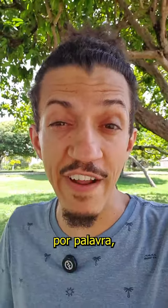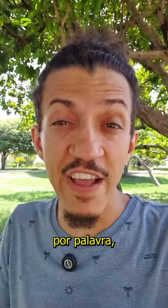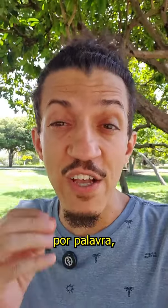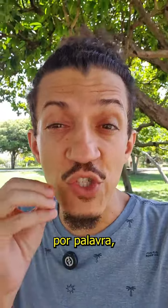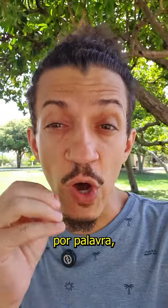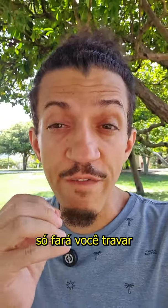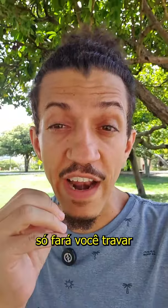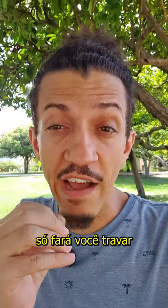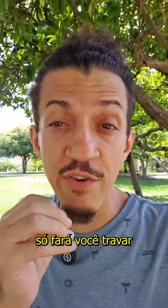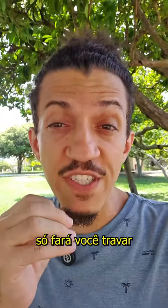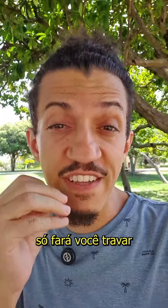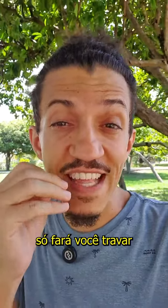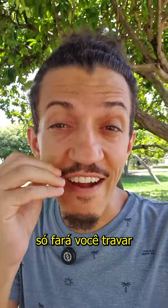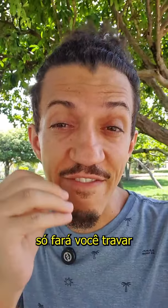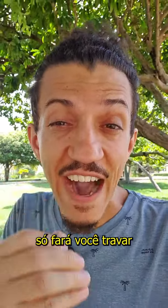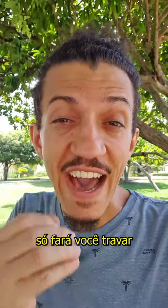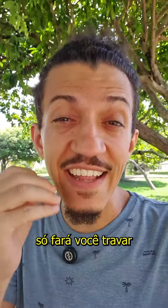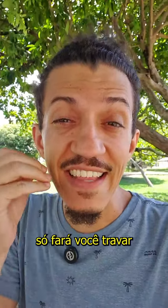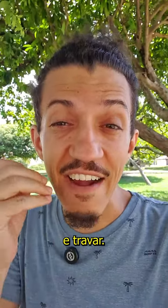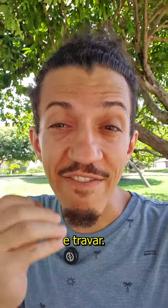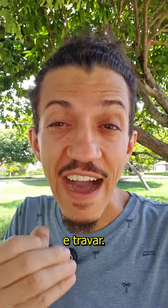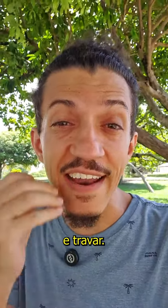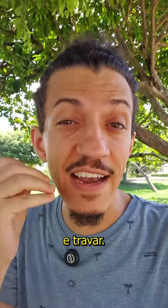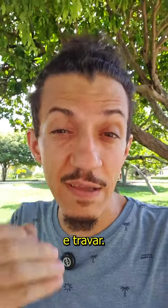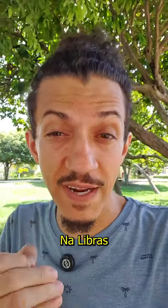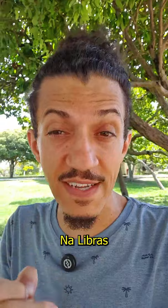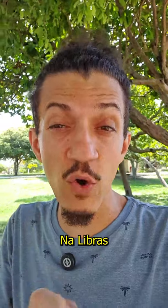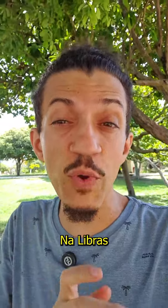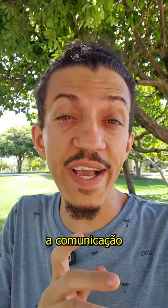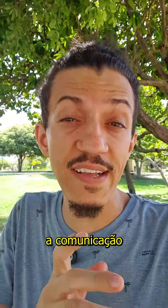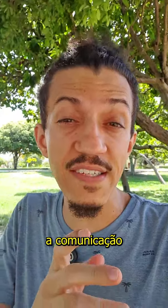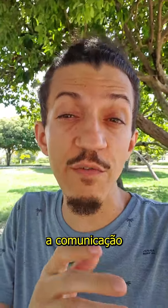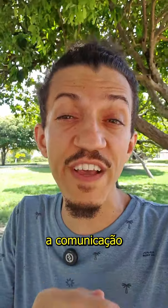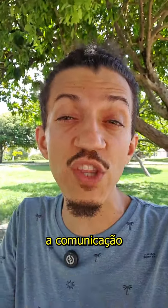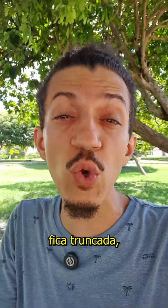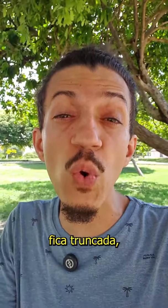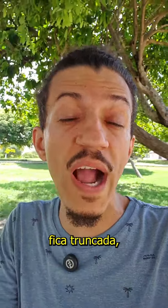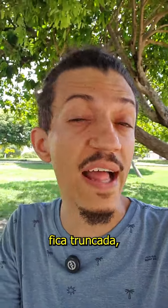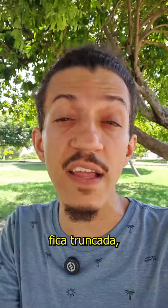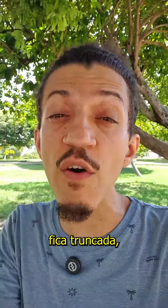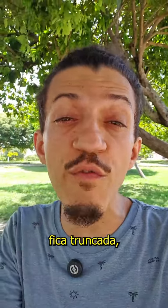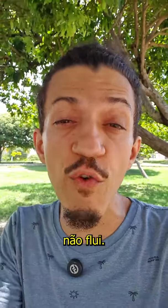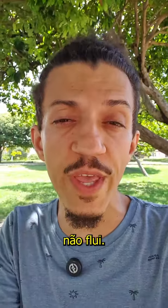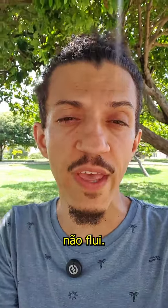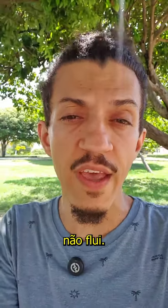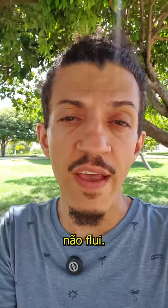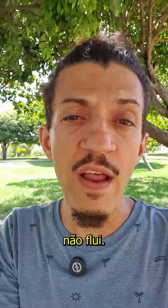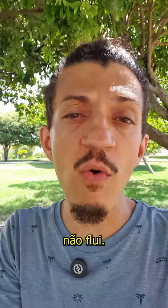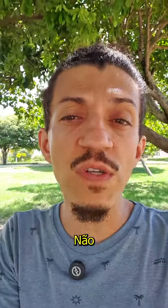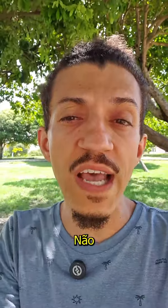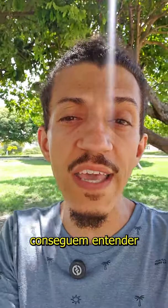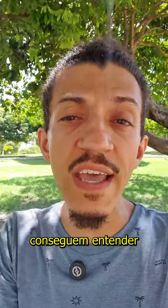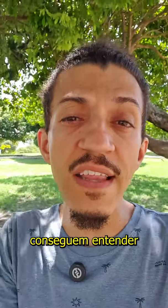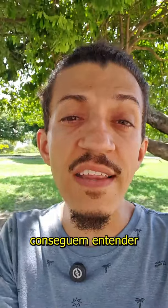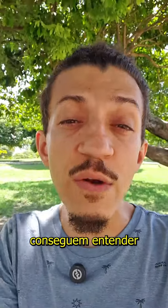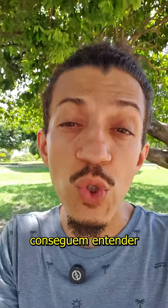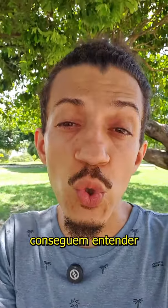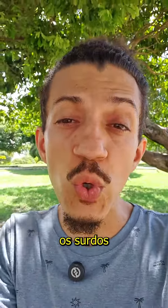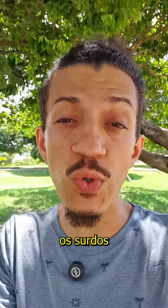palavra, só fará você travar e travar na Libras. A comunicação fica truncada, não flui, não conseguem entender os